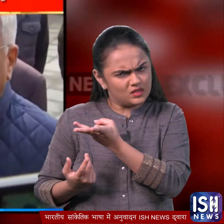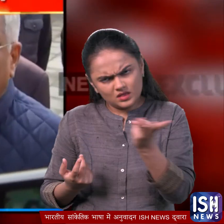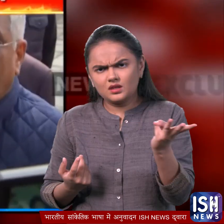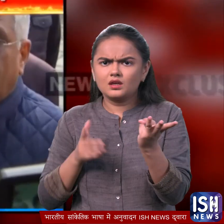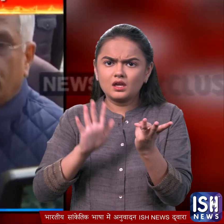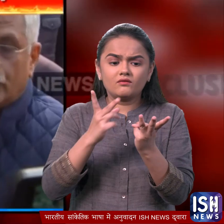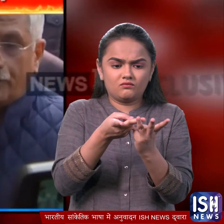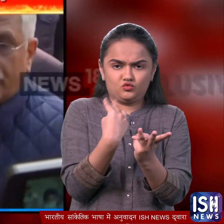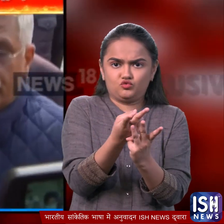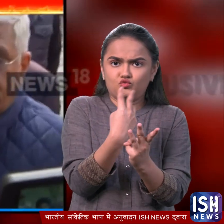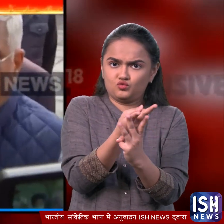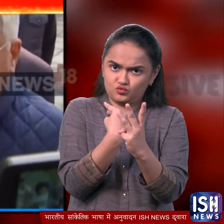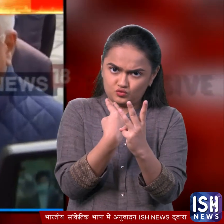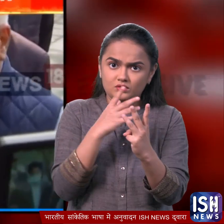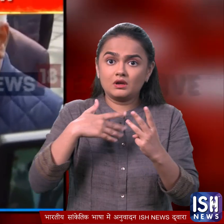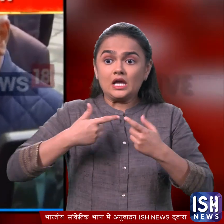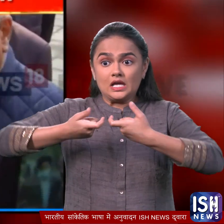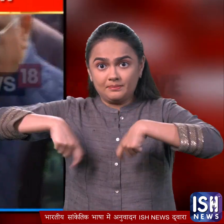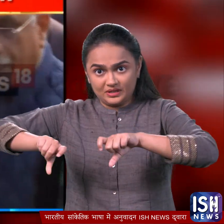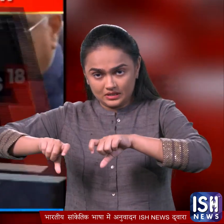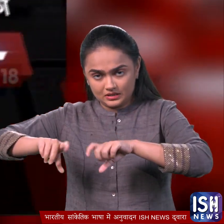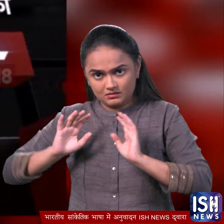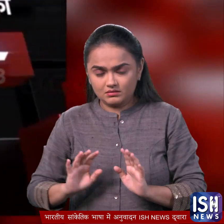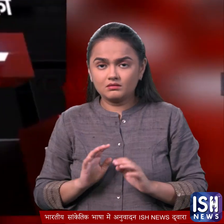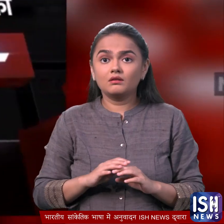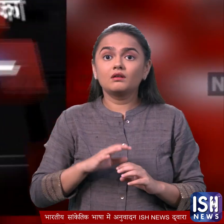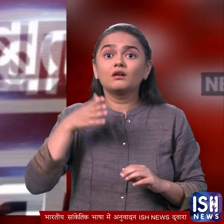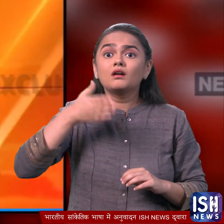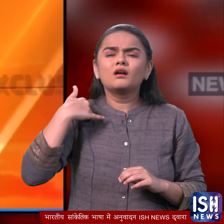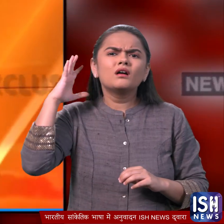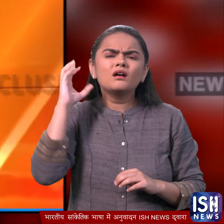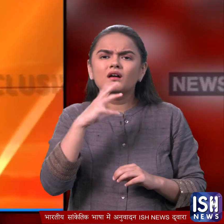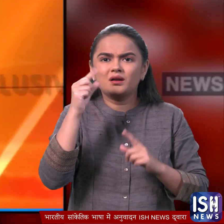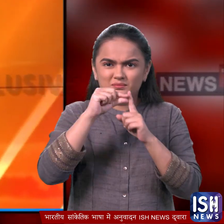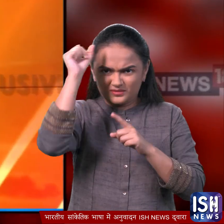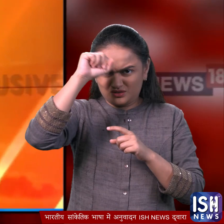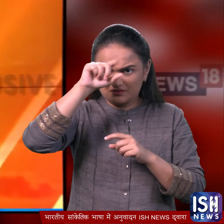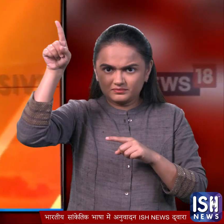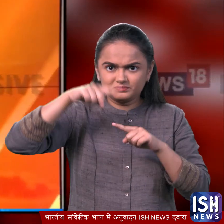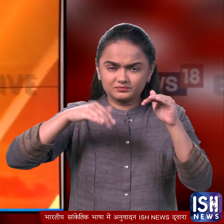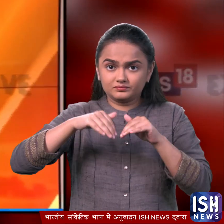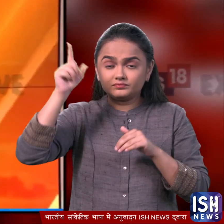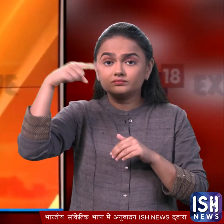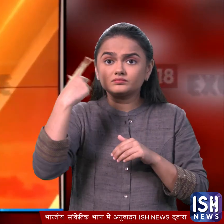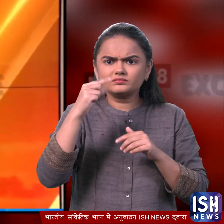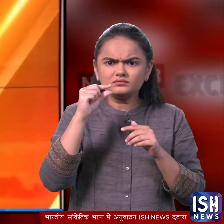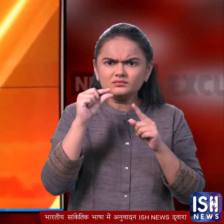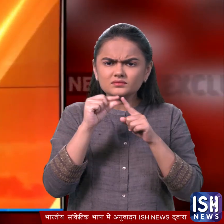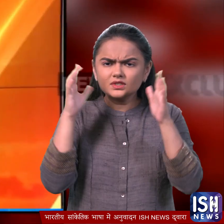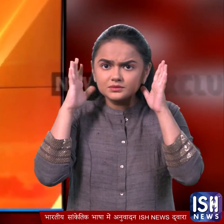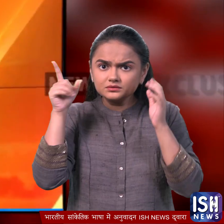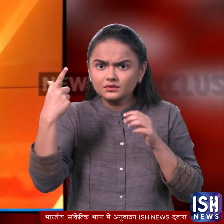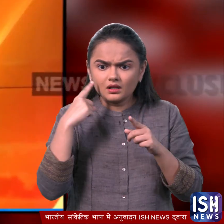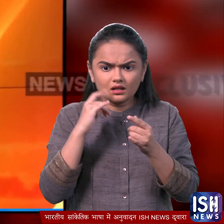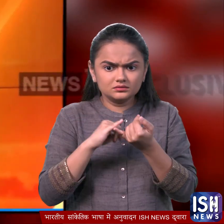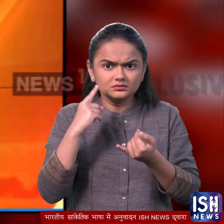तीनों ही दलों के 2-2 प्रतिनिधियों की एक कमेटी बनाई जाएगी। खबर है कि पंजाब चुनाव के दौरान आतंक फैलाने के मकसद से पाकिस्तानी